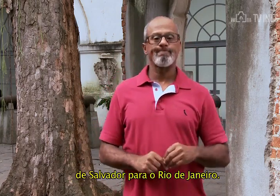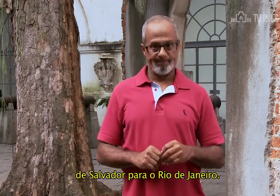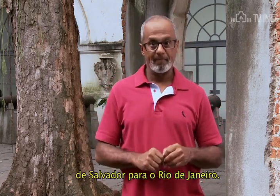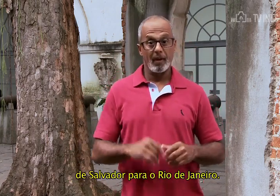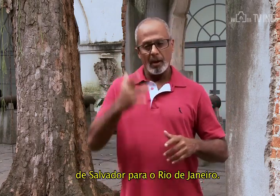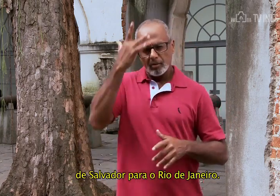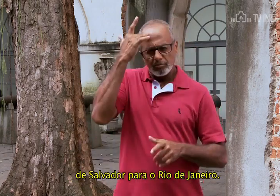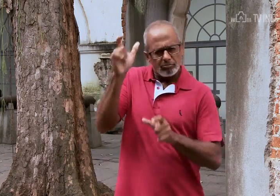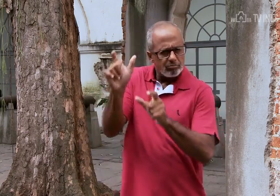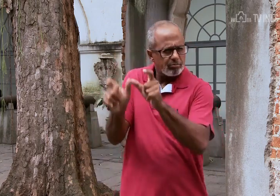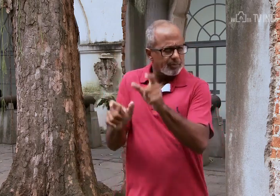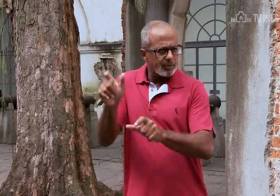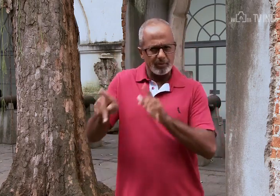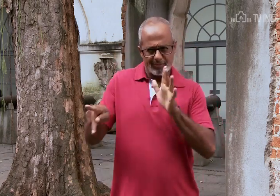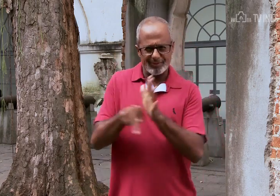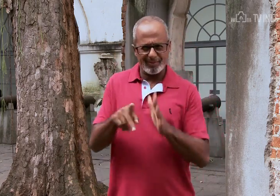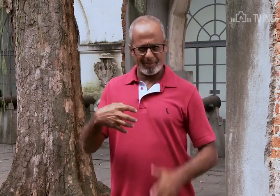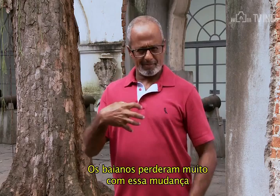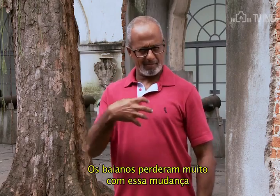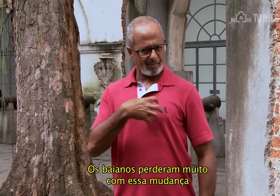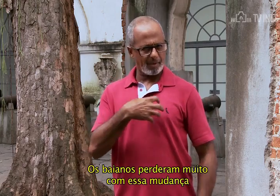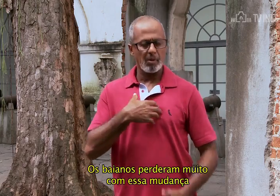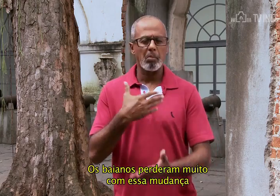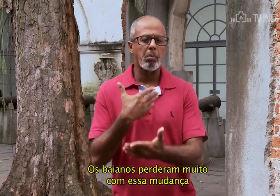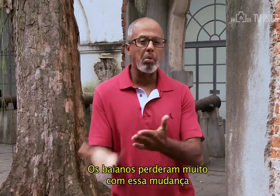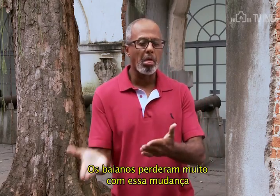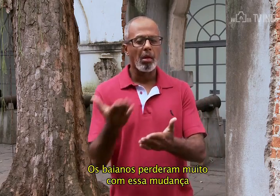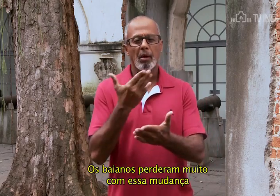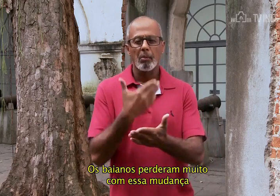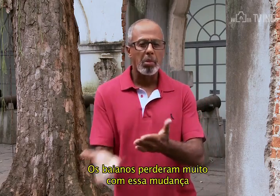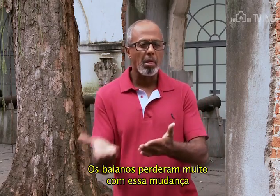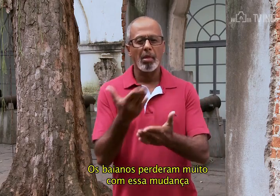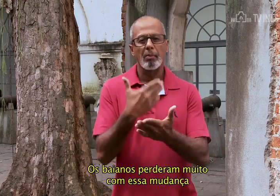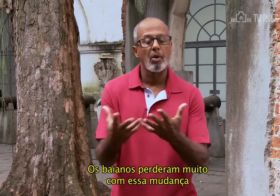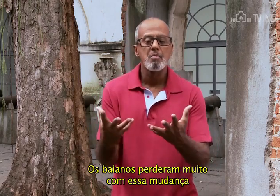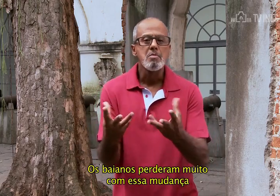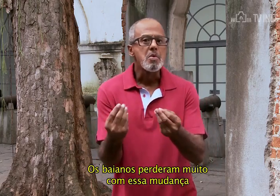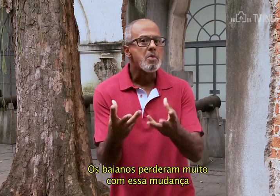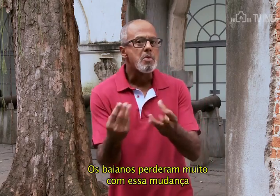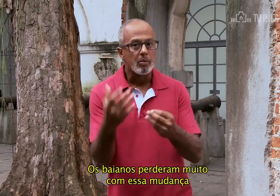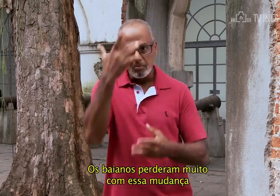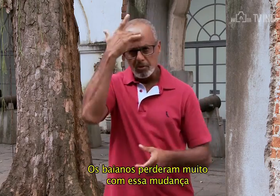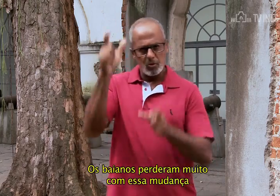de Janeiro. Os baianos perderam muito com essa mudança